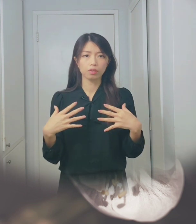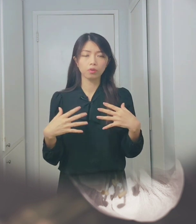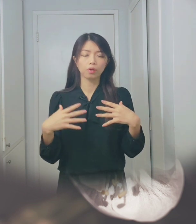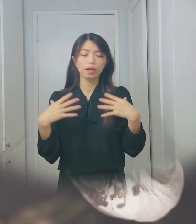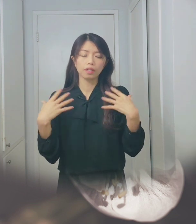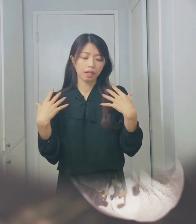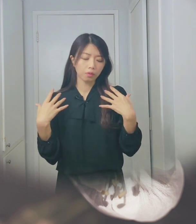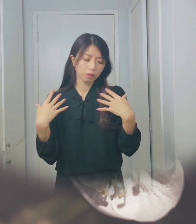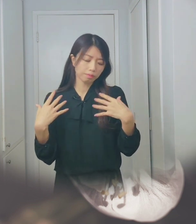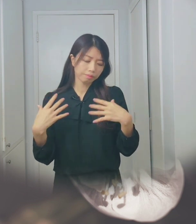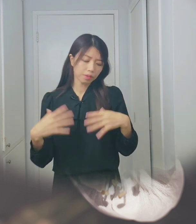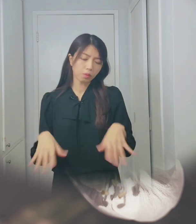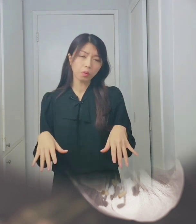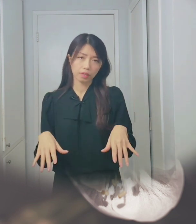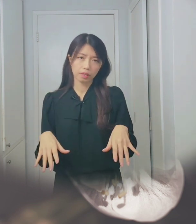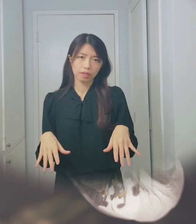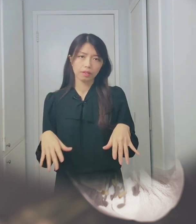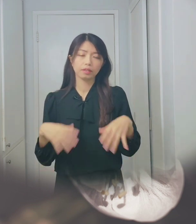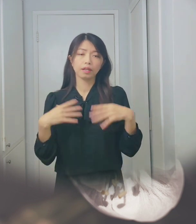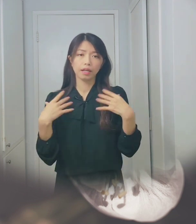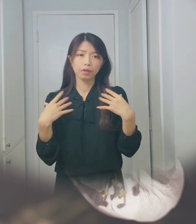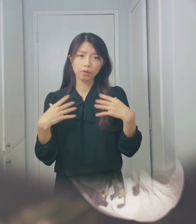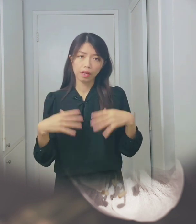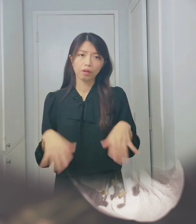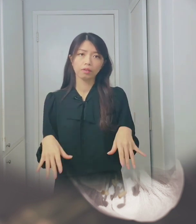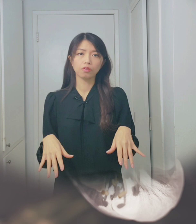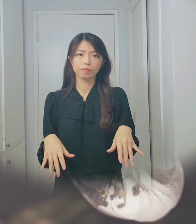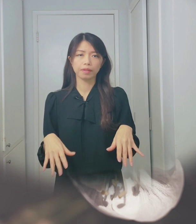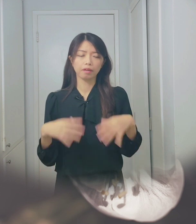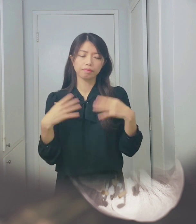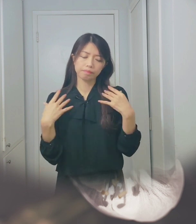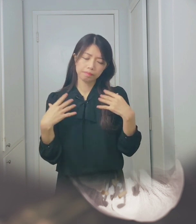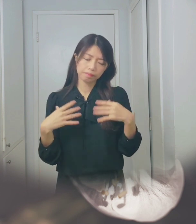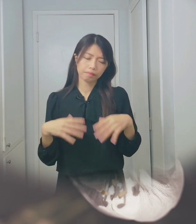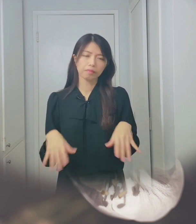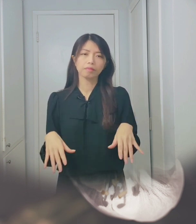이렇게 두시고 그대로 손목을 아래로 내려드려 주시면 돼요.